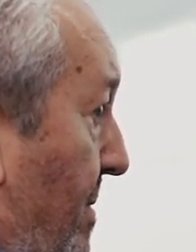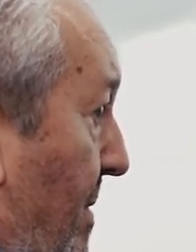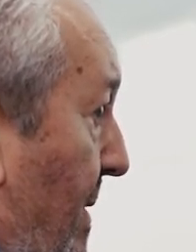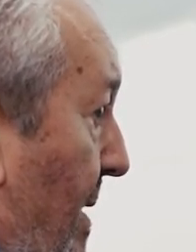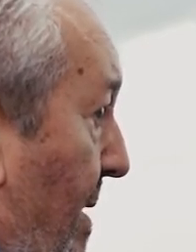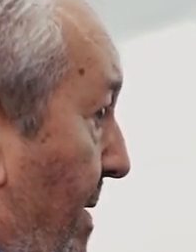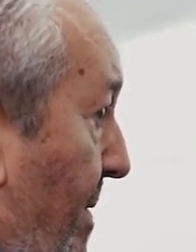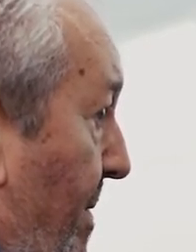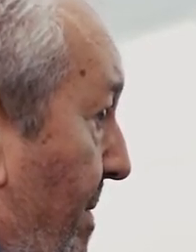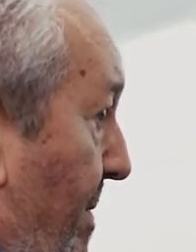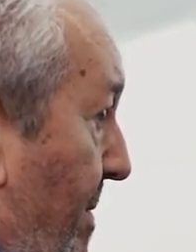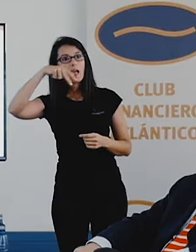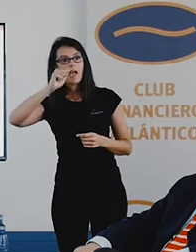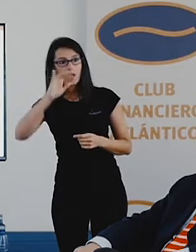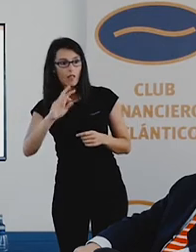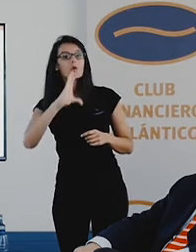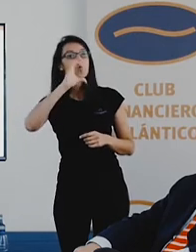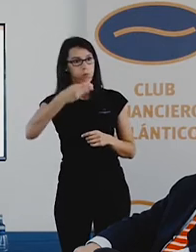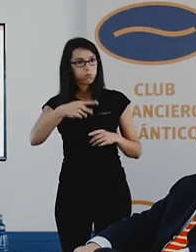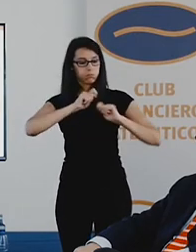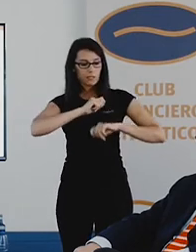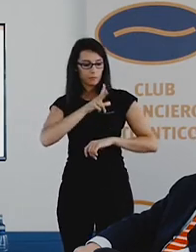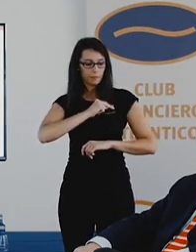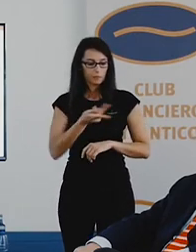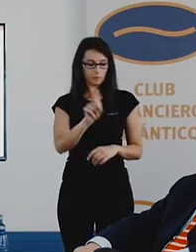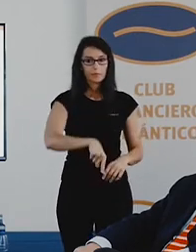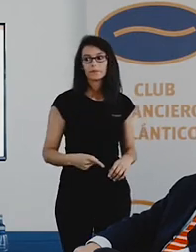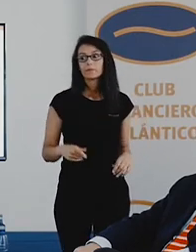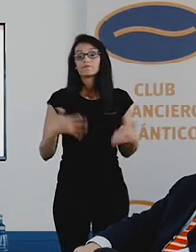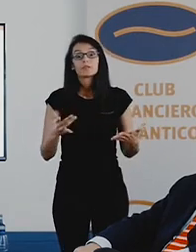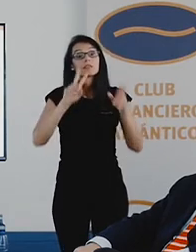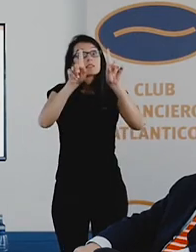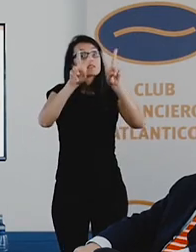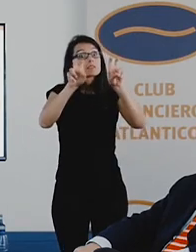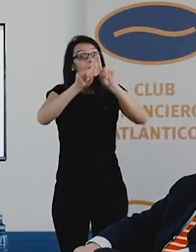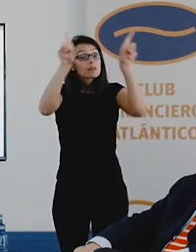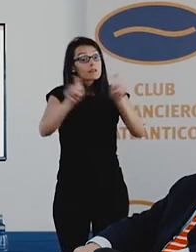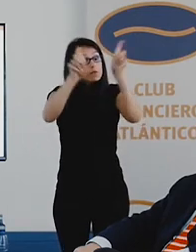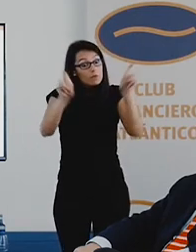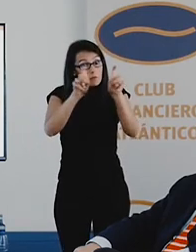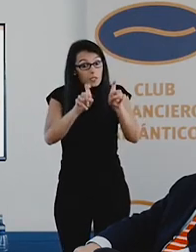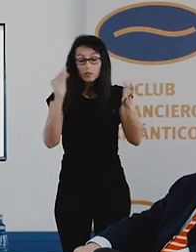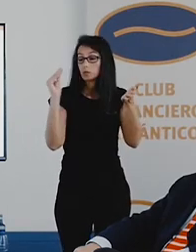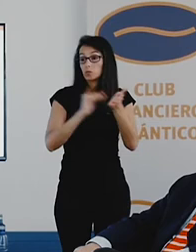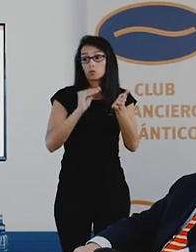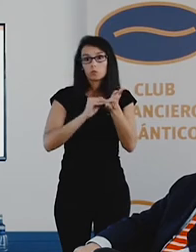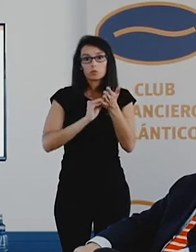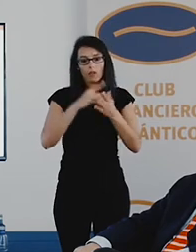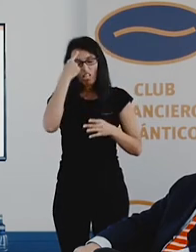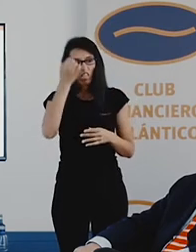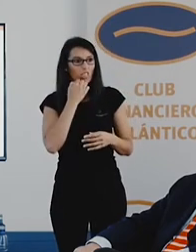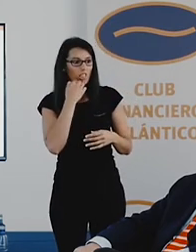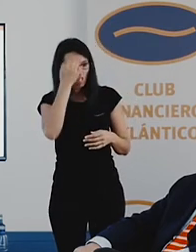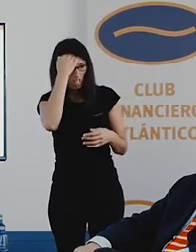Mariano conmigo porque también el club fue premiado en ese tema, pues en informática era muy costumbre que el usuario era el tonto que no